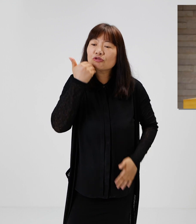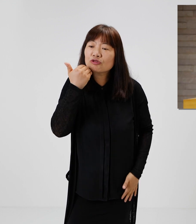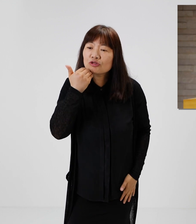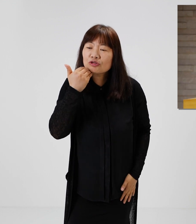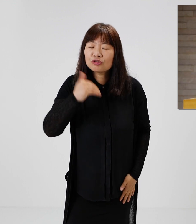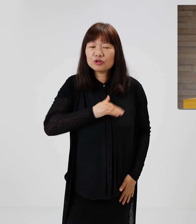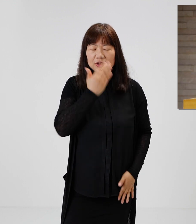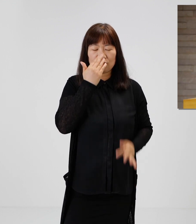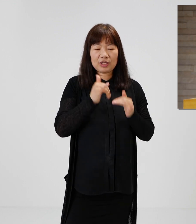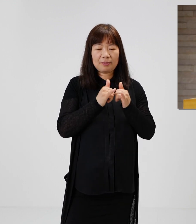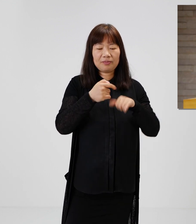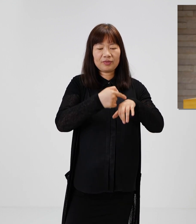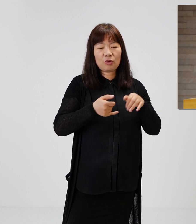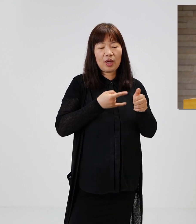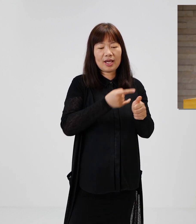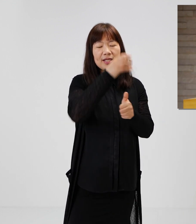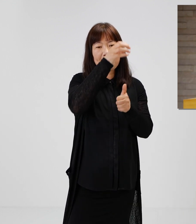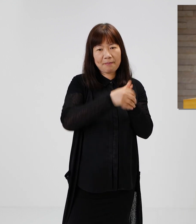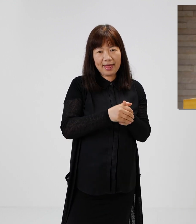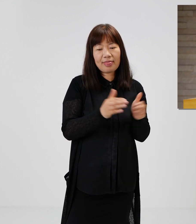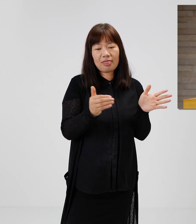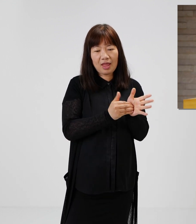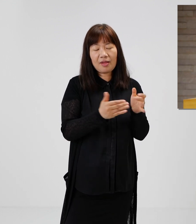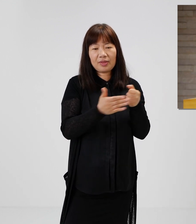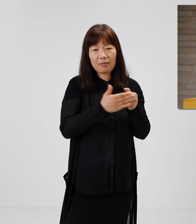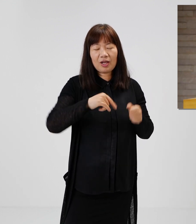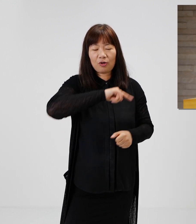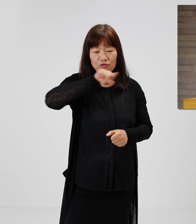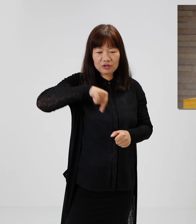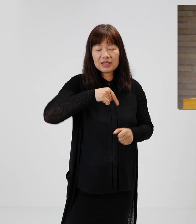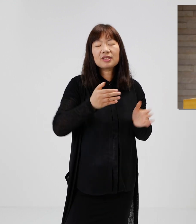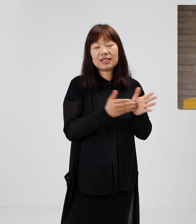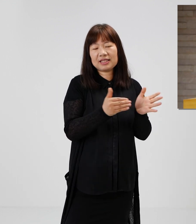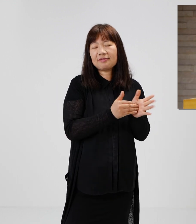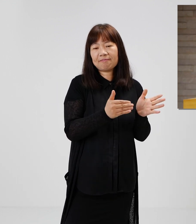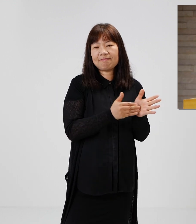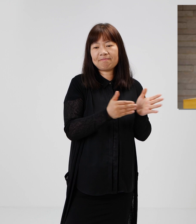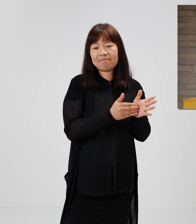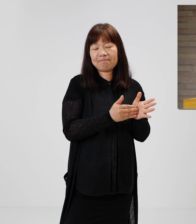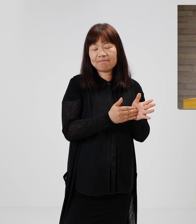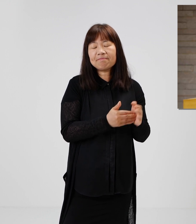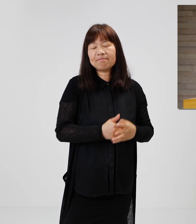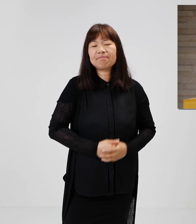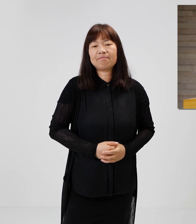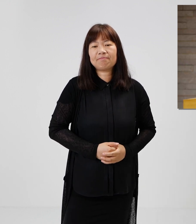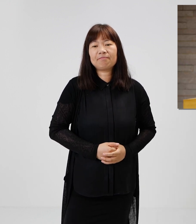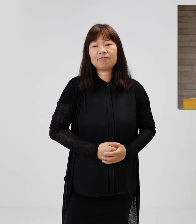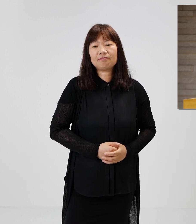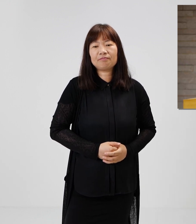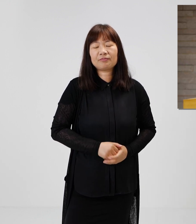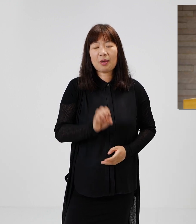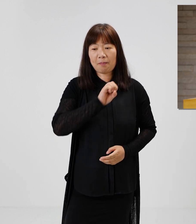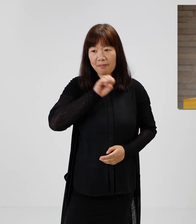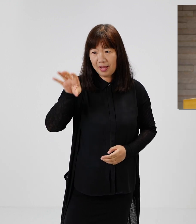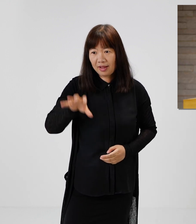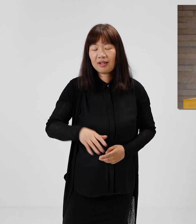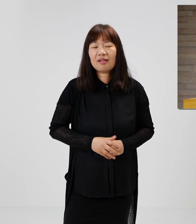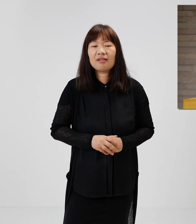우리 유다 민족에게만 맡긴 역사니까 그냥 우리끼리 할게, 이렇게 된 거예요.